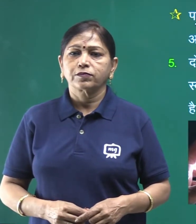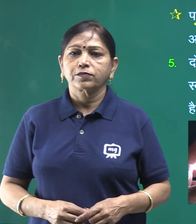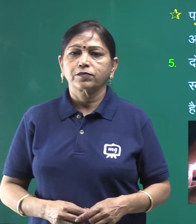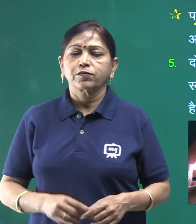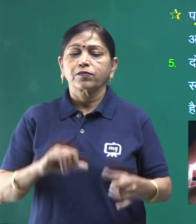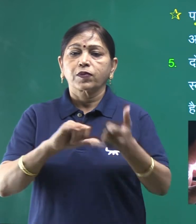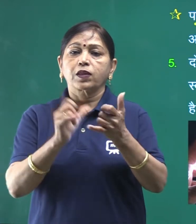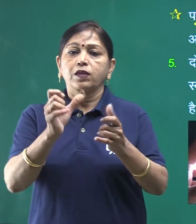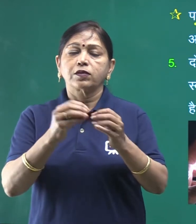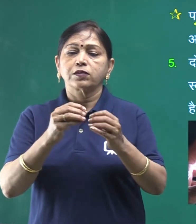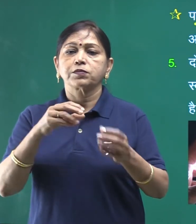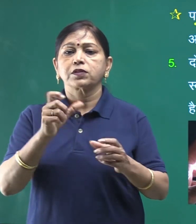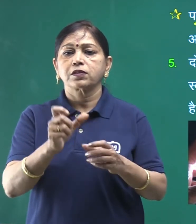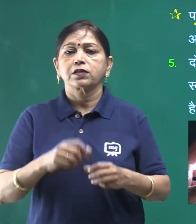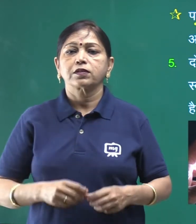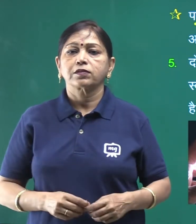पदार्थ के